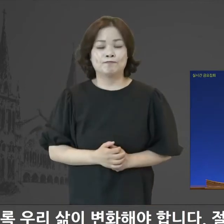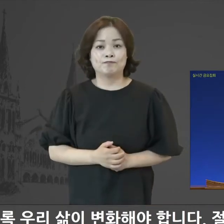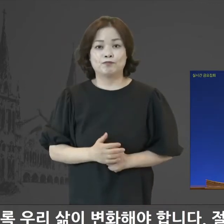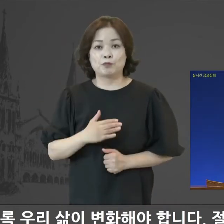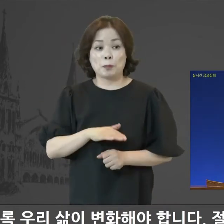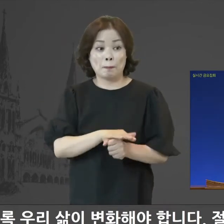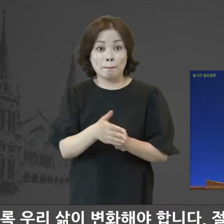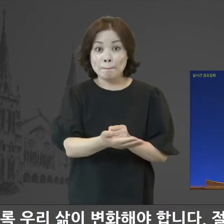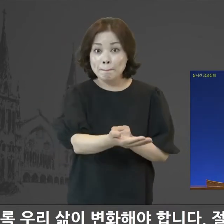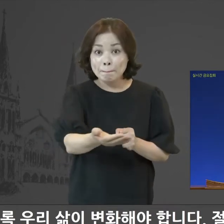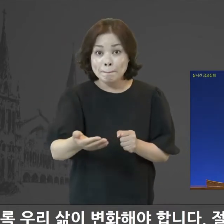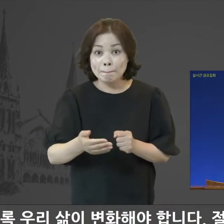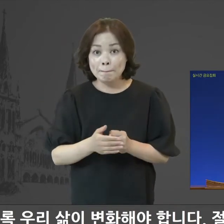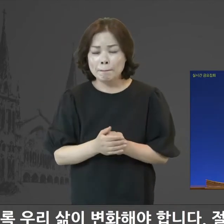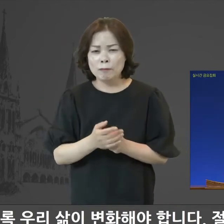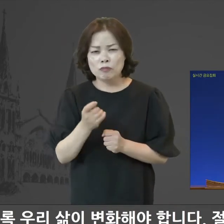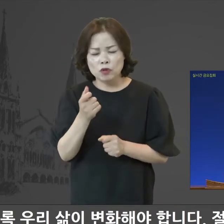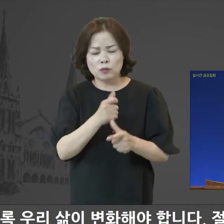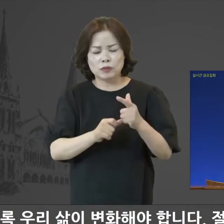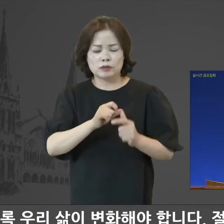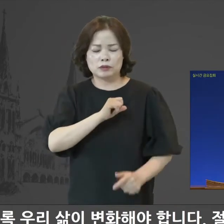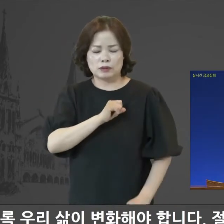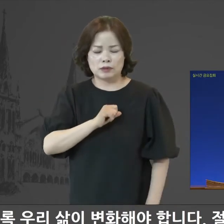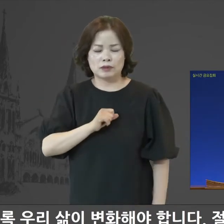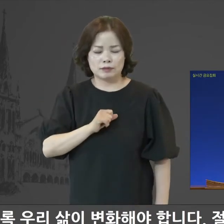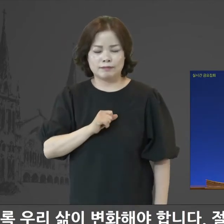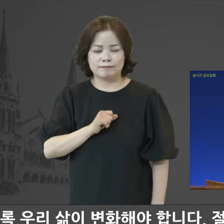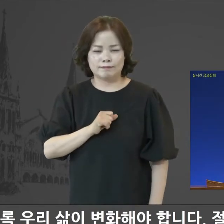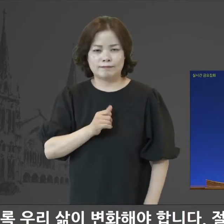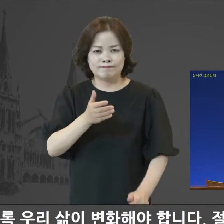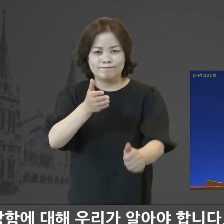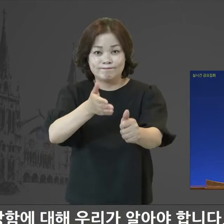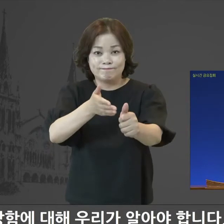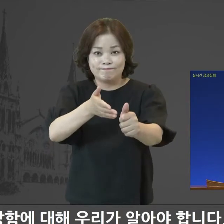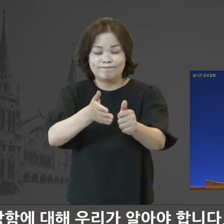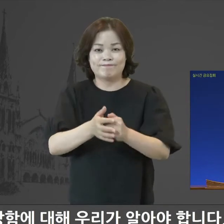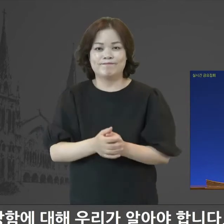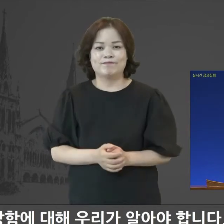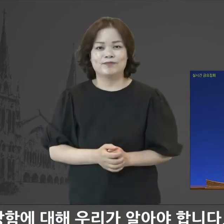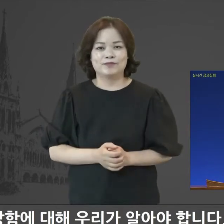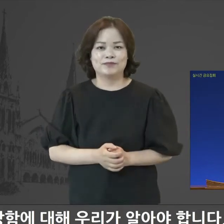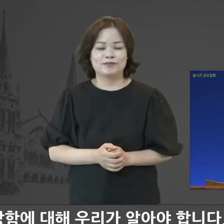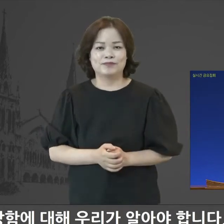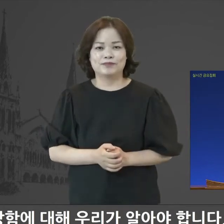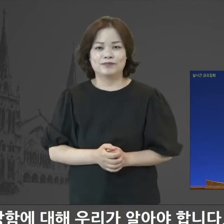사랑하는 여러분, 조금 더 절제할 수 있기를 부탁드립니다.